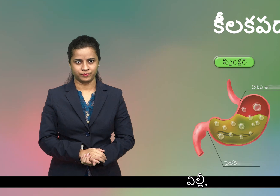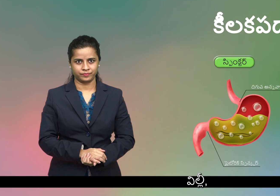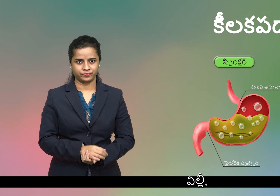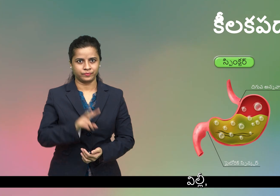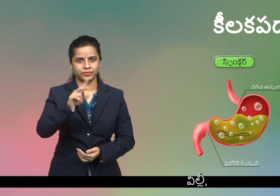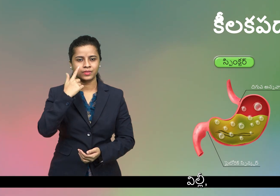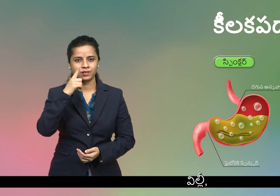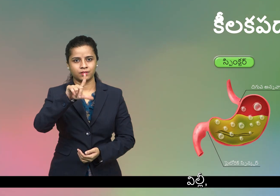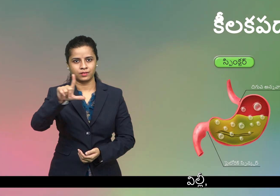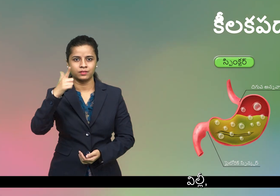విల్లీ,